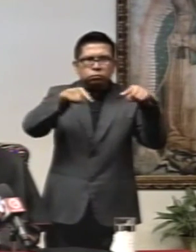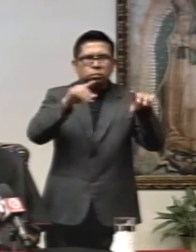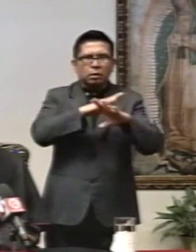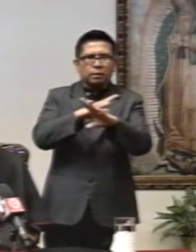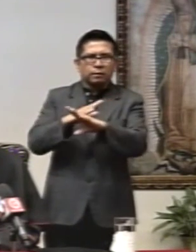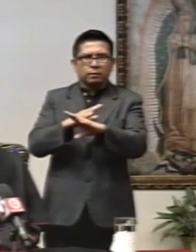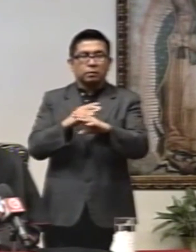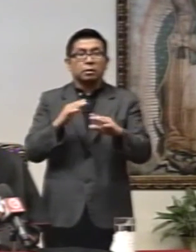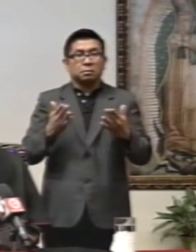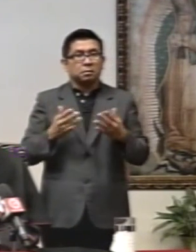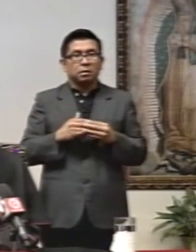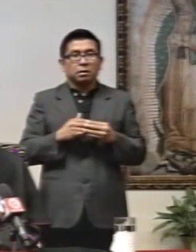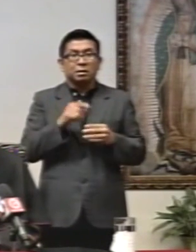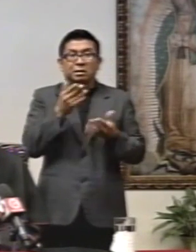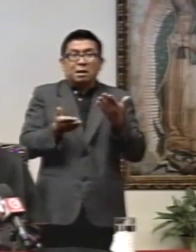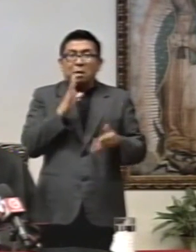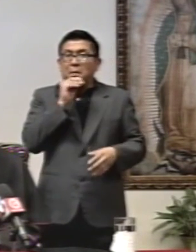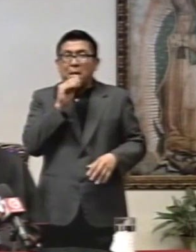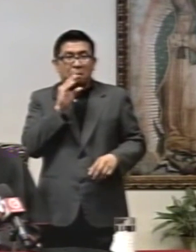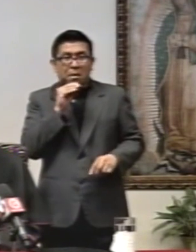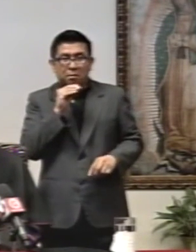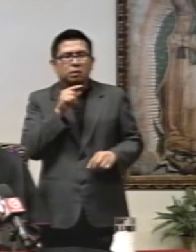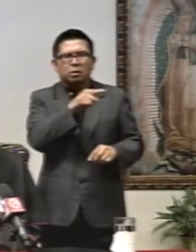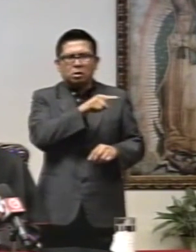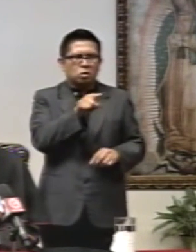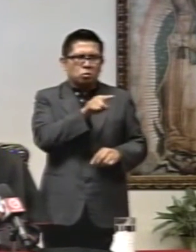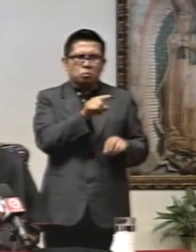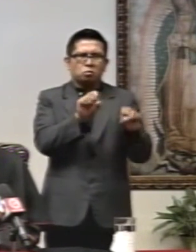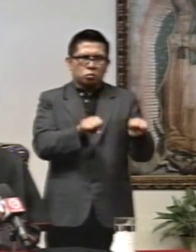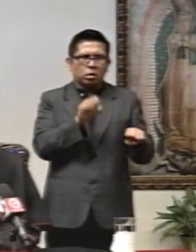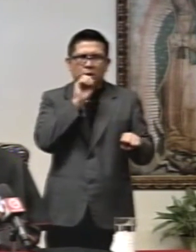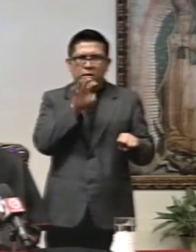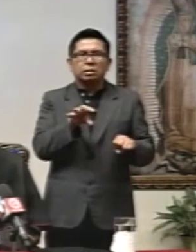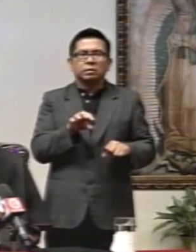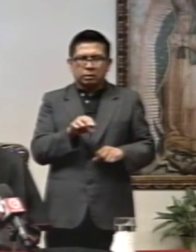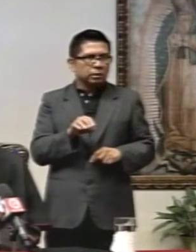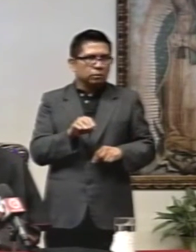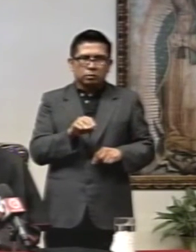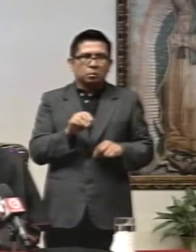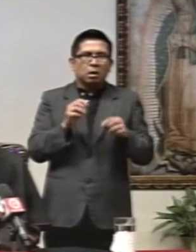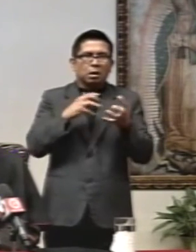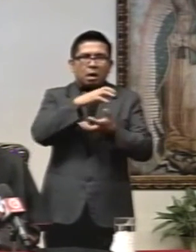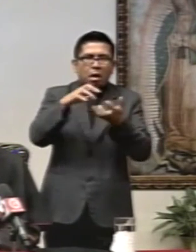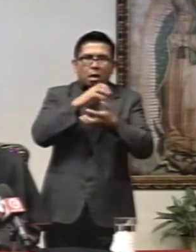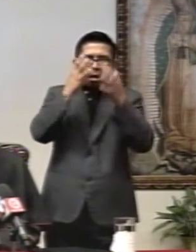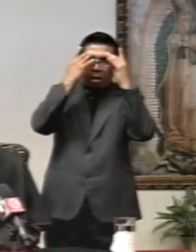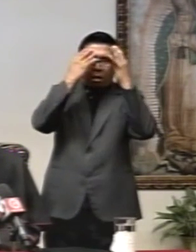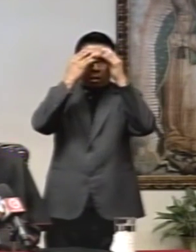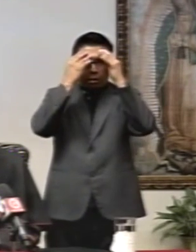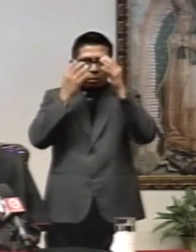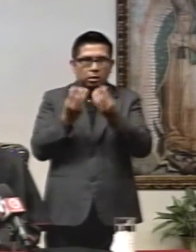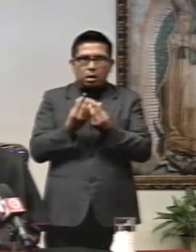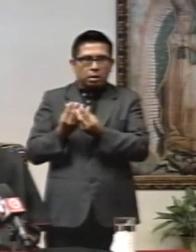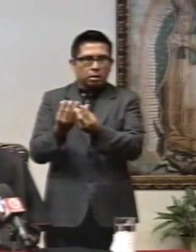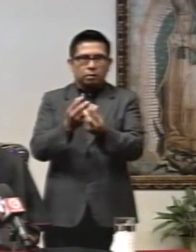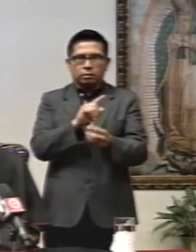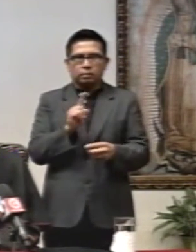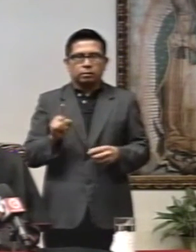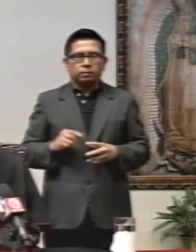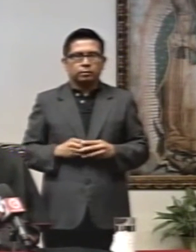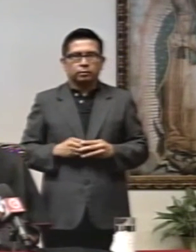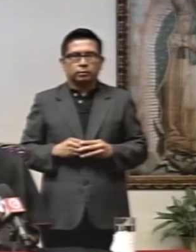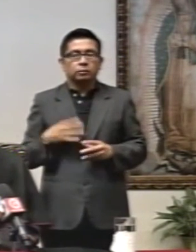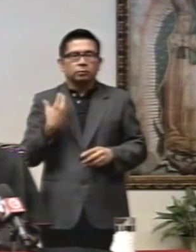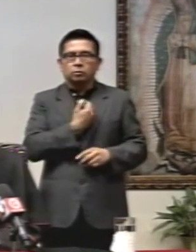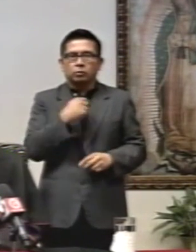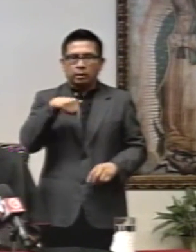cierto, ellos son los que también pueden decir para que no haya esa preocupación en la sociedad.